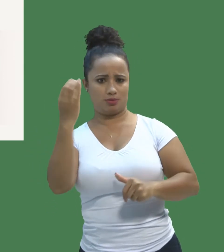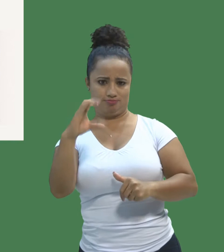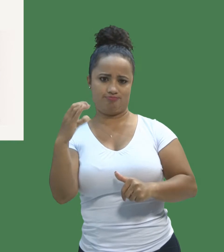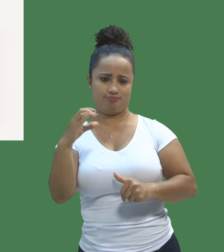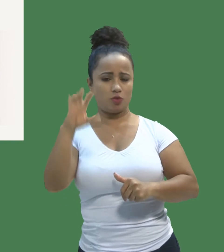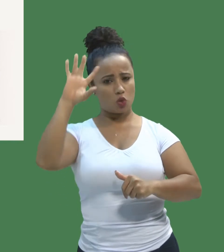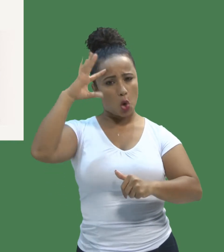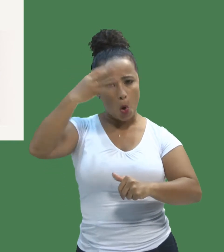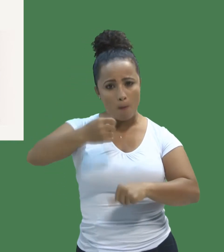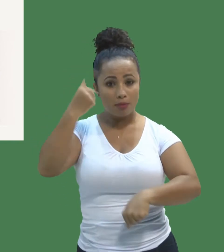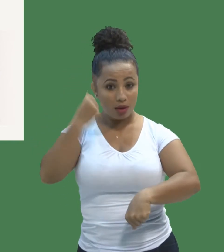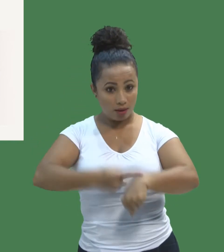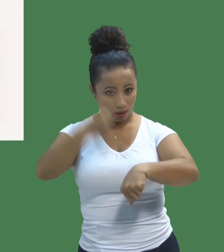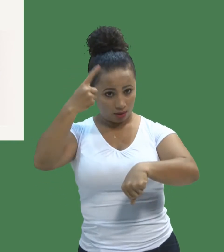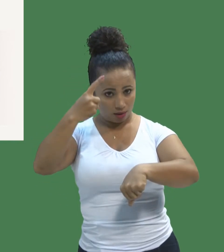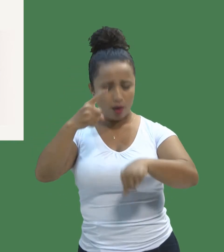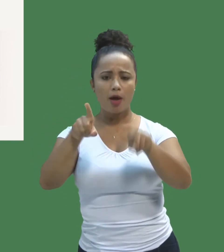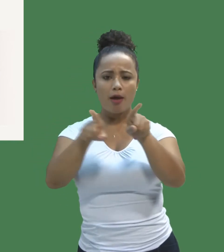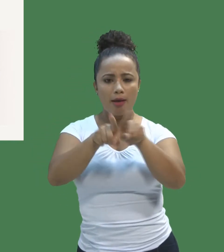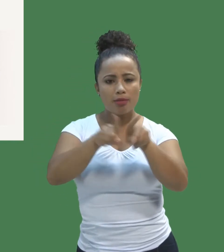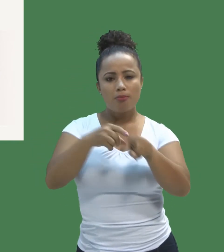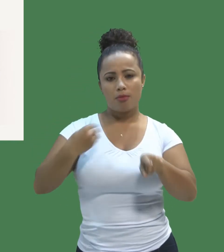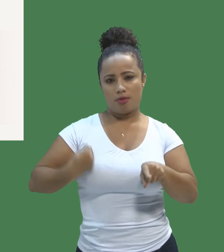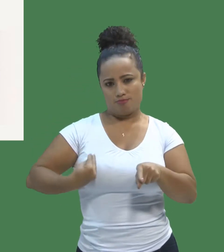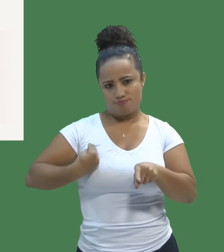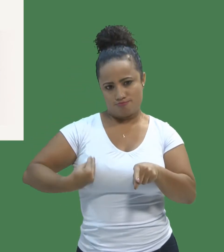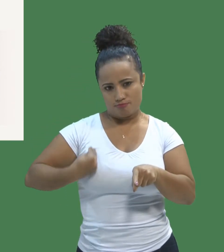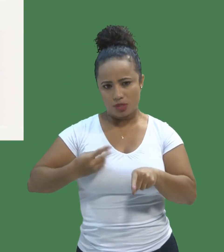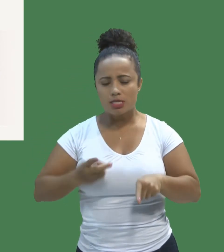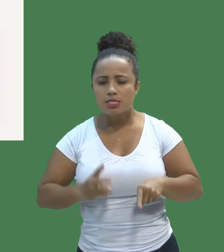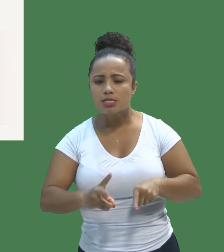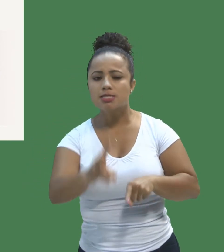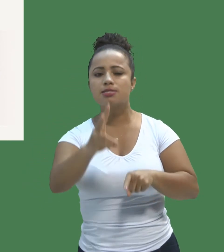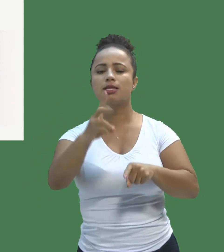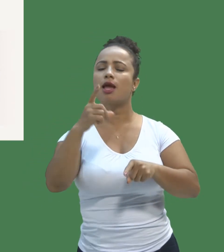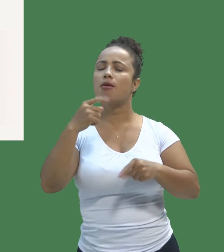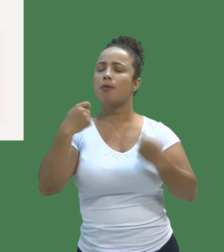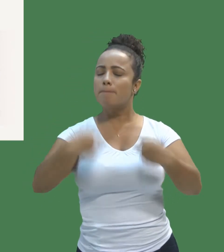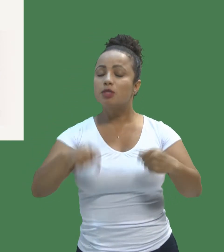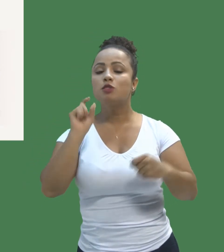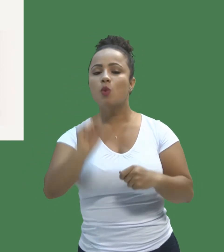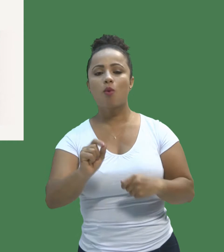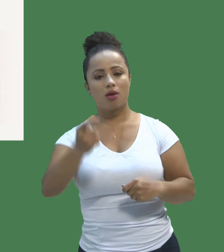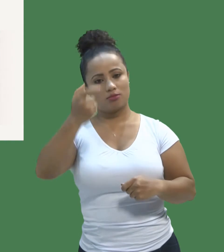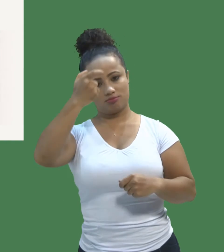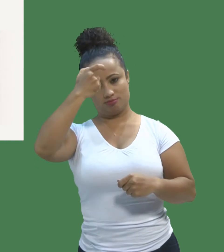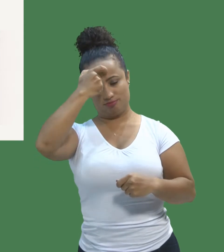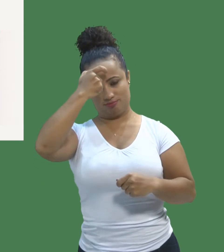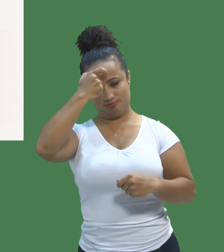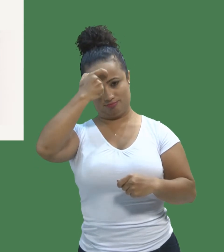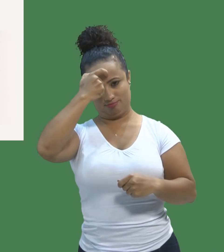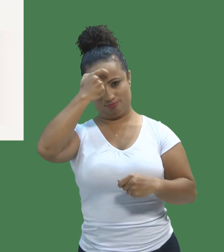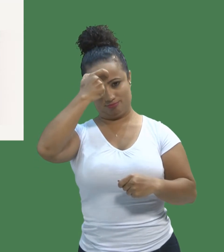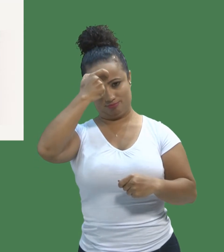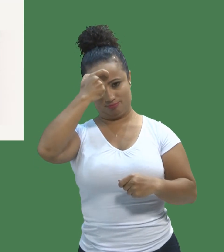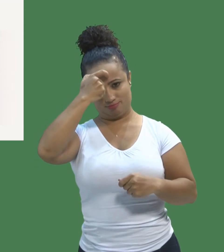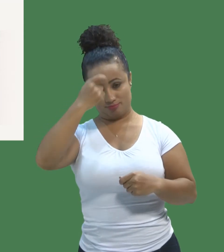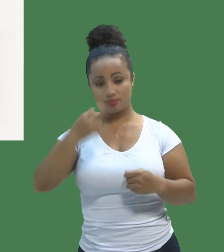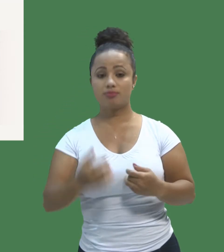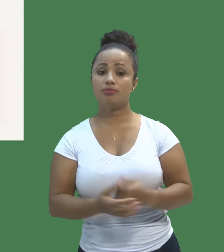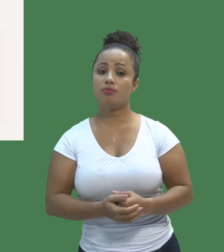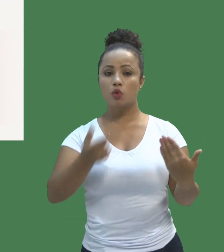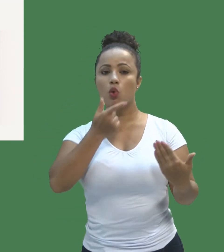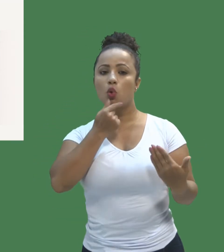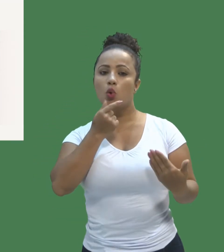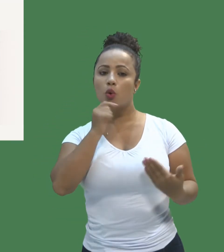partir desta consciência. Conforme Antônio Gramsci, Gramsci odeia os indiferentes, como